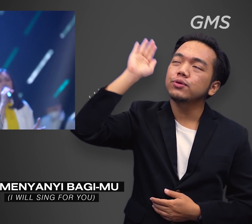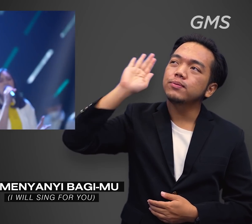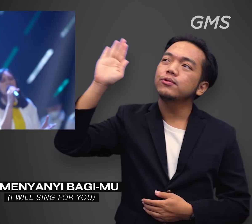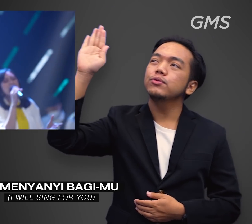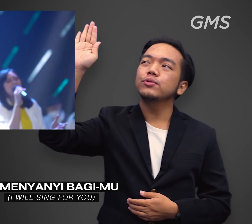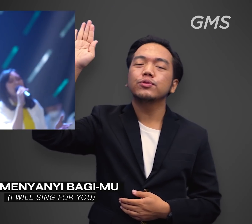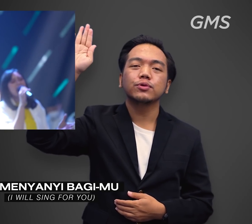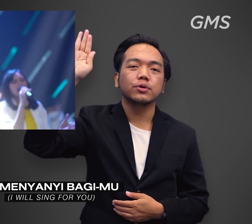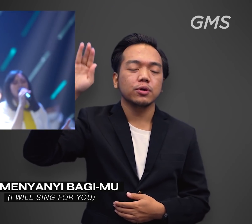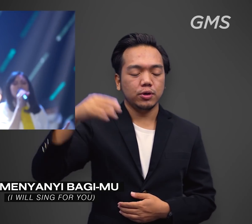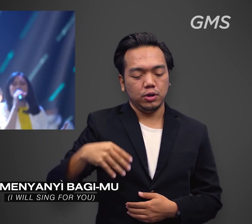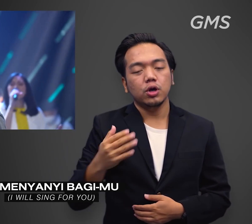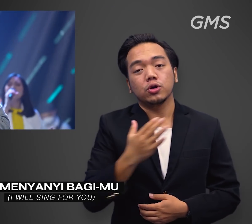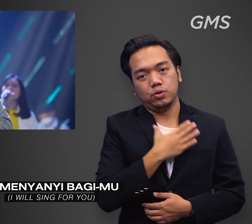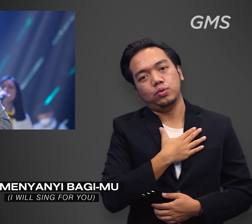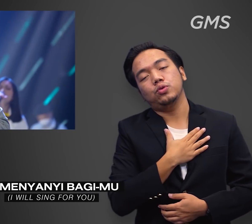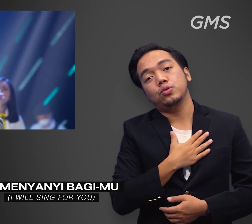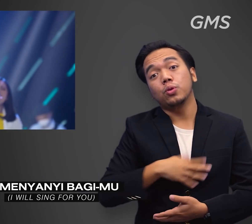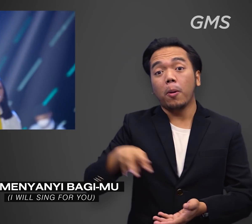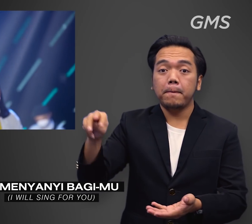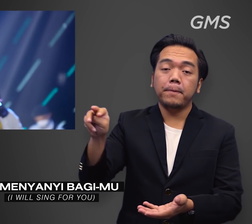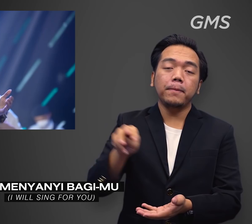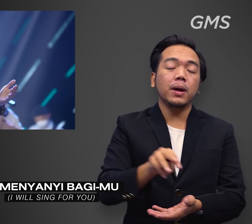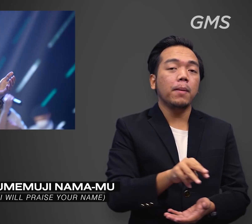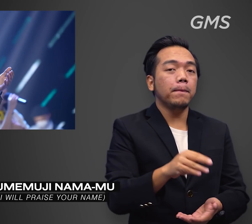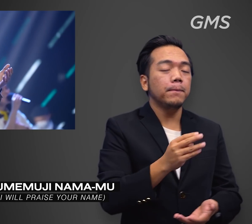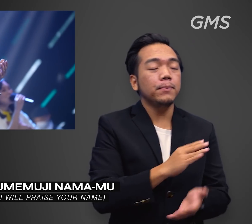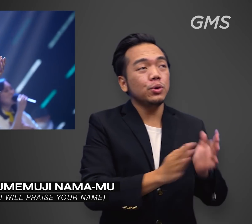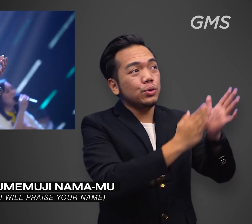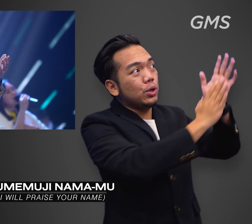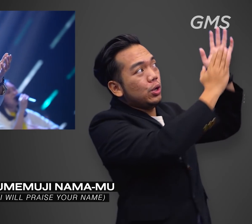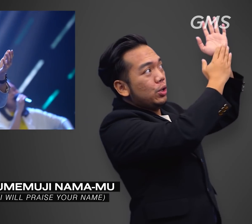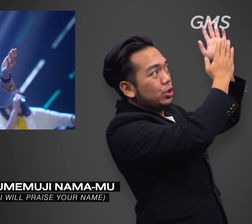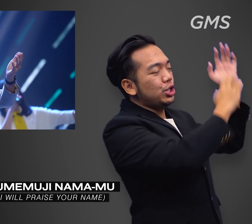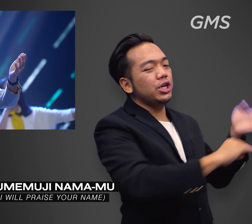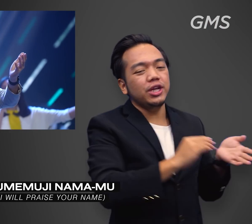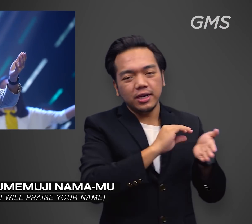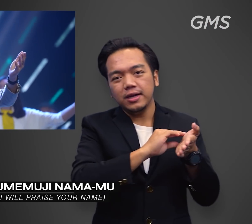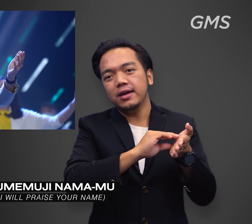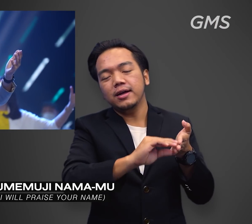menyanyi bagimu, ku